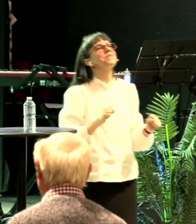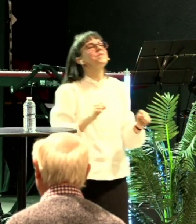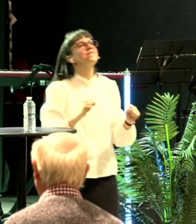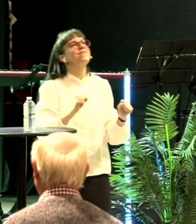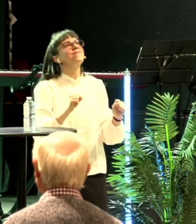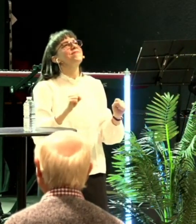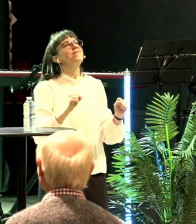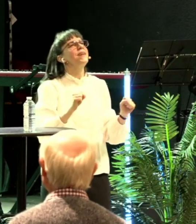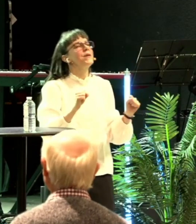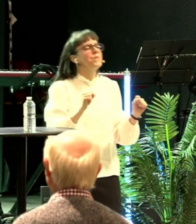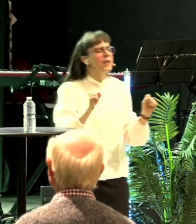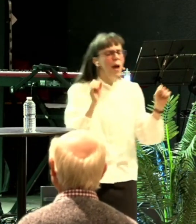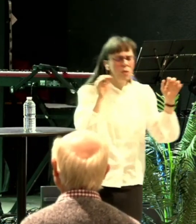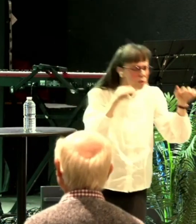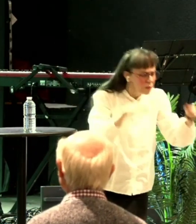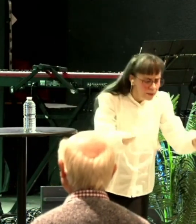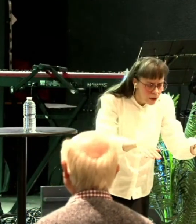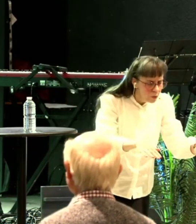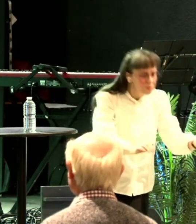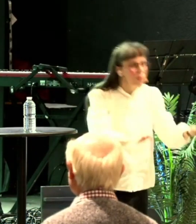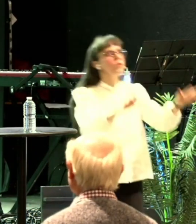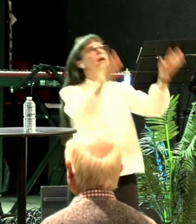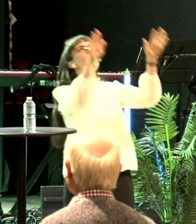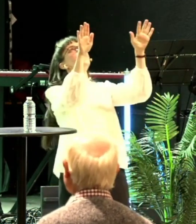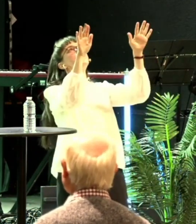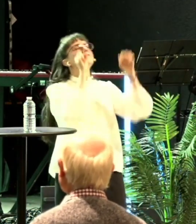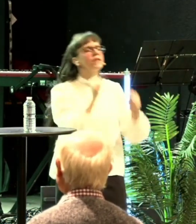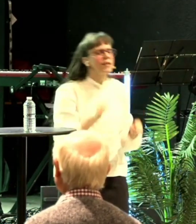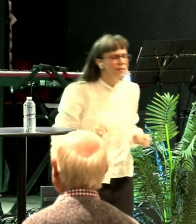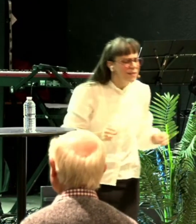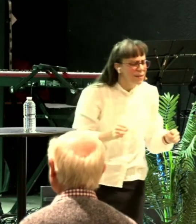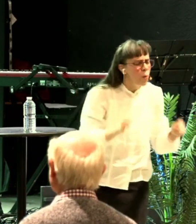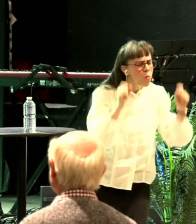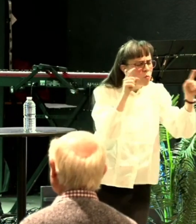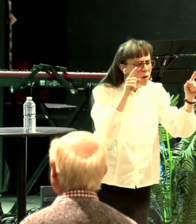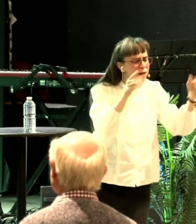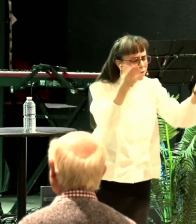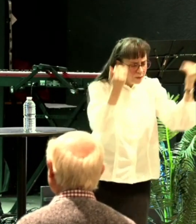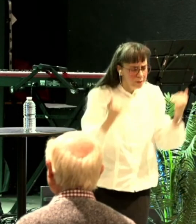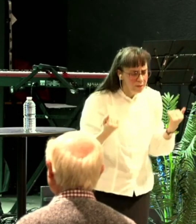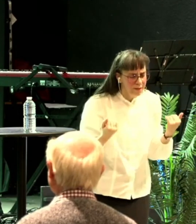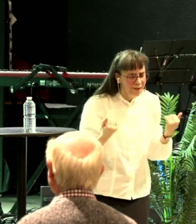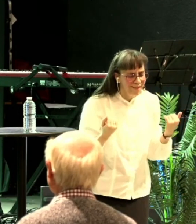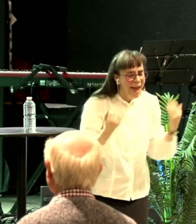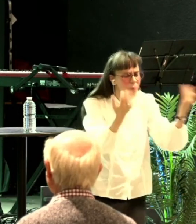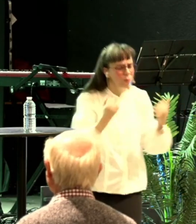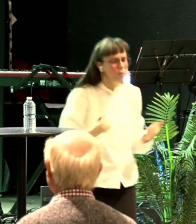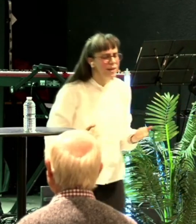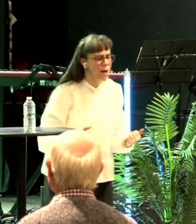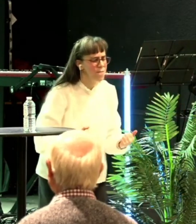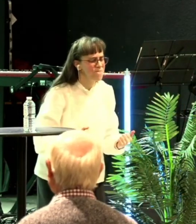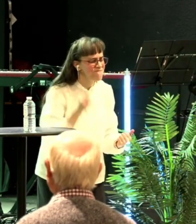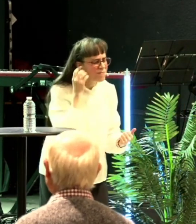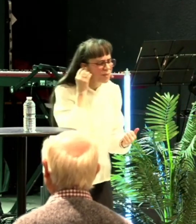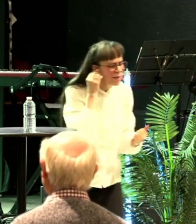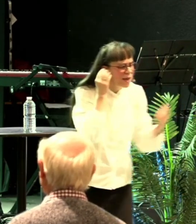Je ne regarde pas en bas, je lève les yeux vers I'm les not montagnes. Looking downwards, I'm looking upwards. D'où me viendra le secours? Where the le secours will come. Me